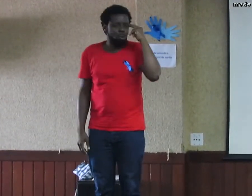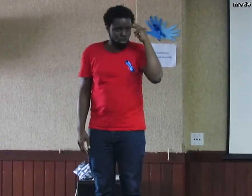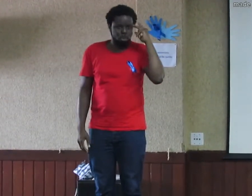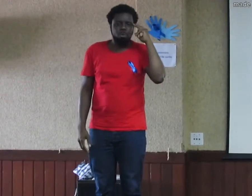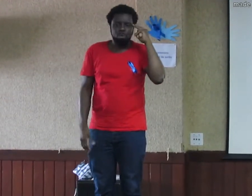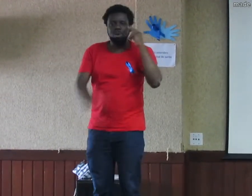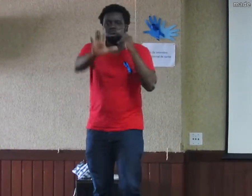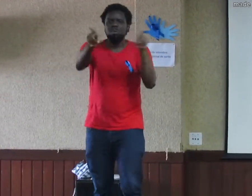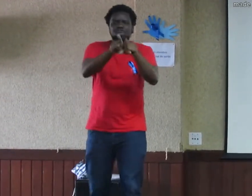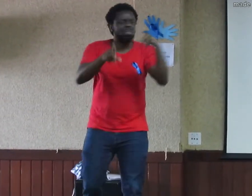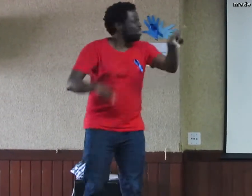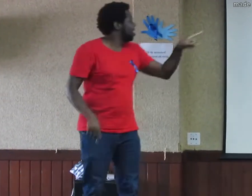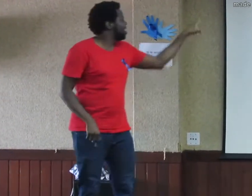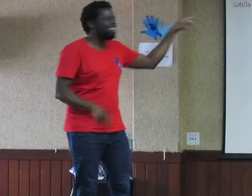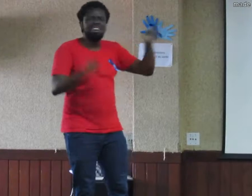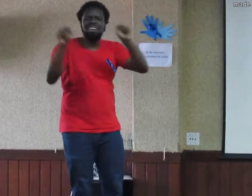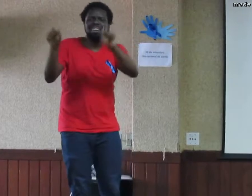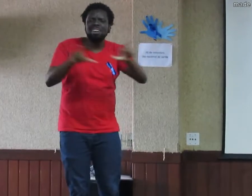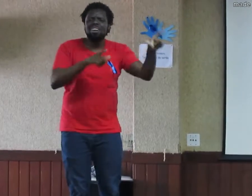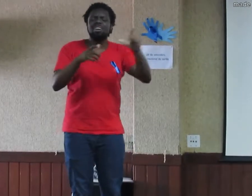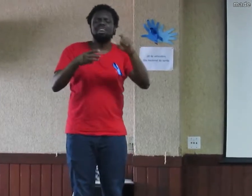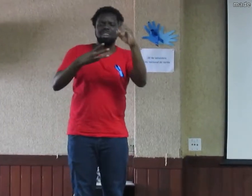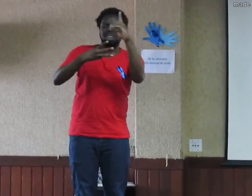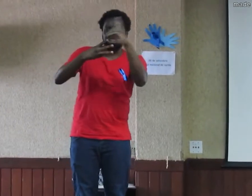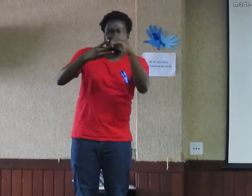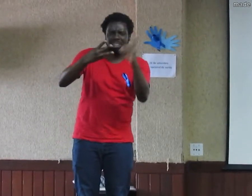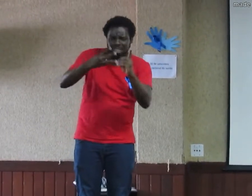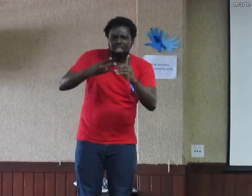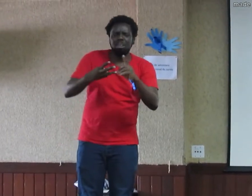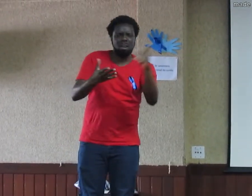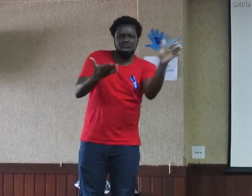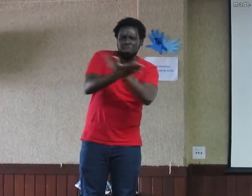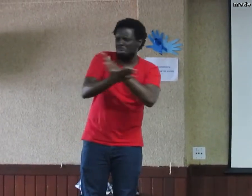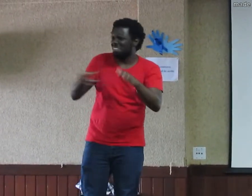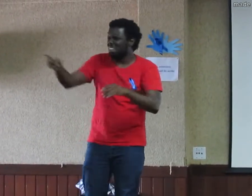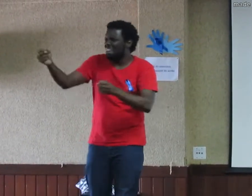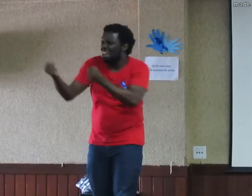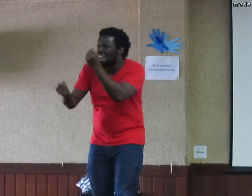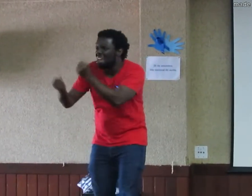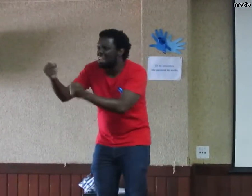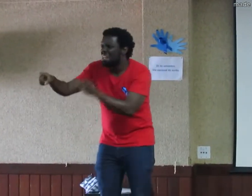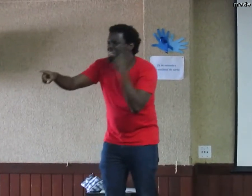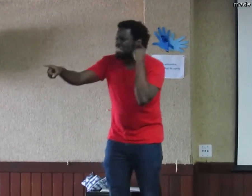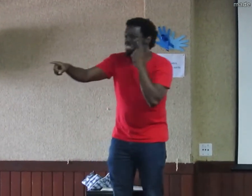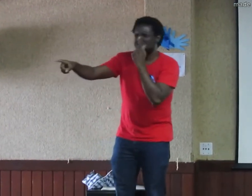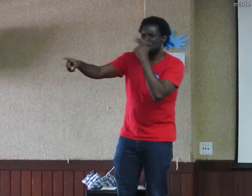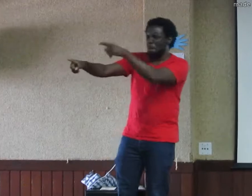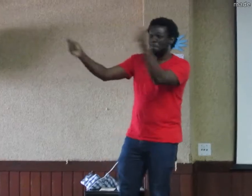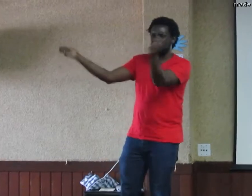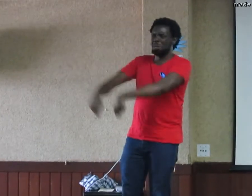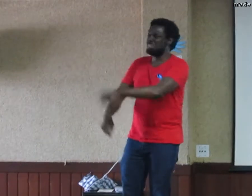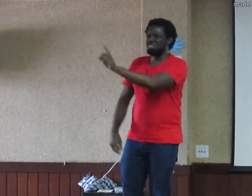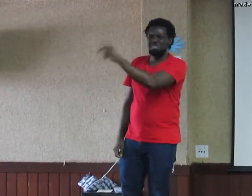certeza você vai aprender e vai se tornar pessoas melhores. Como a Aldemira falou em relação às